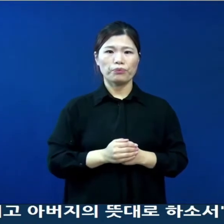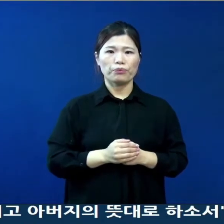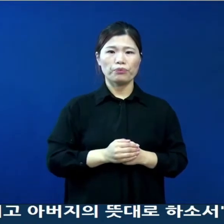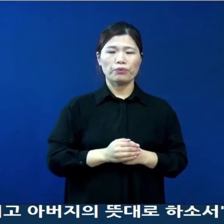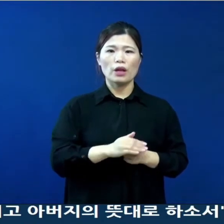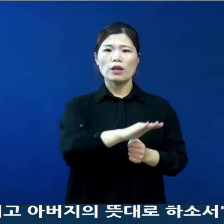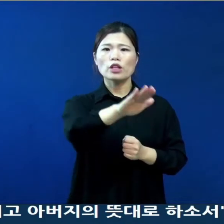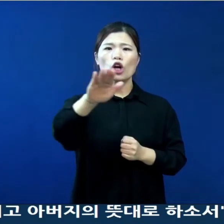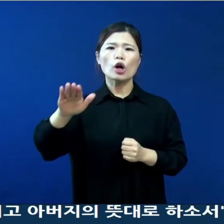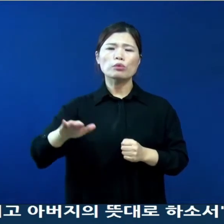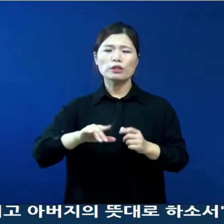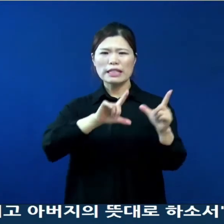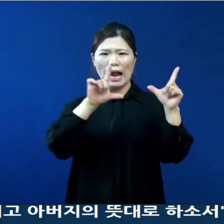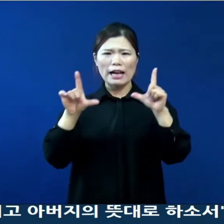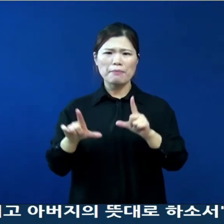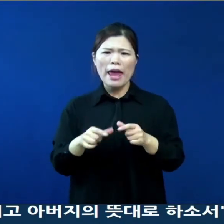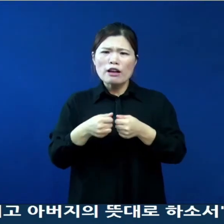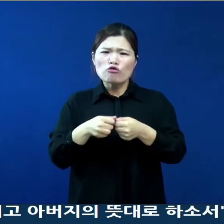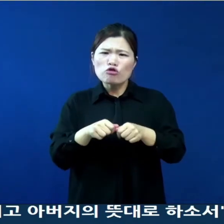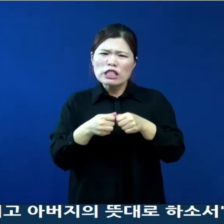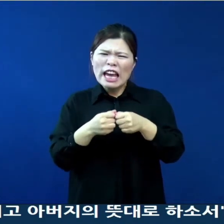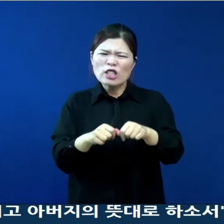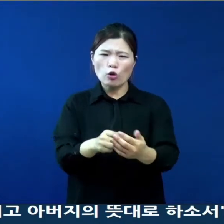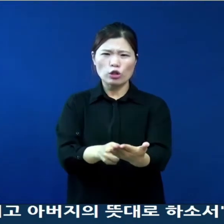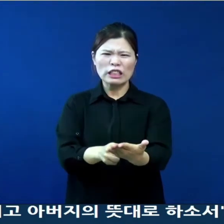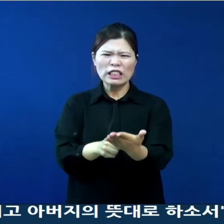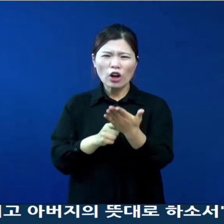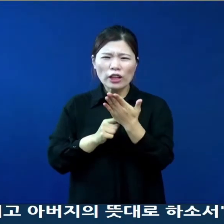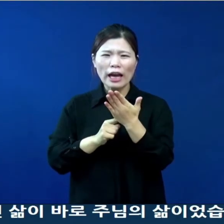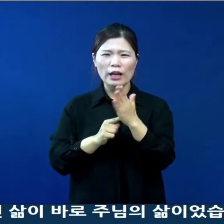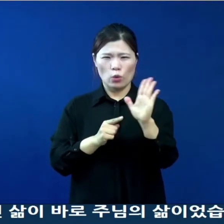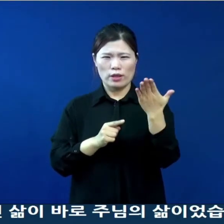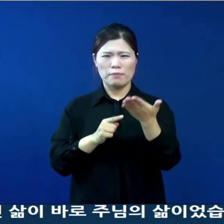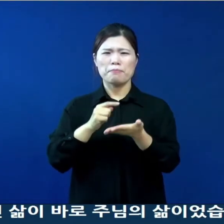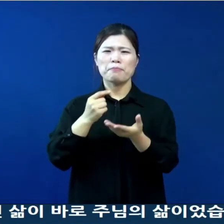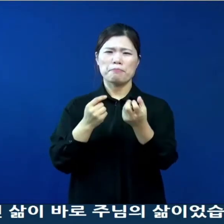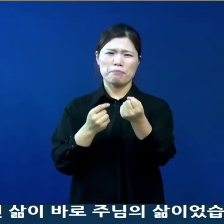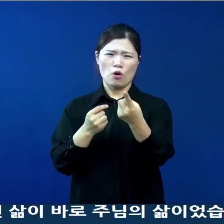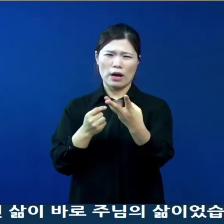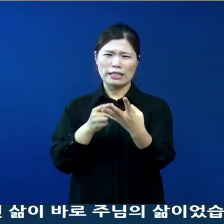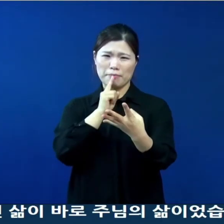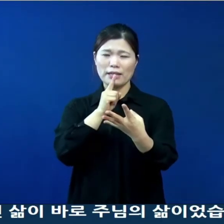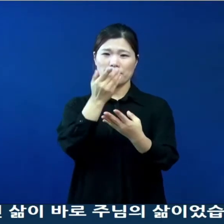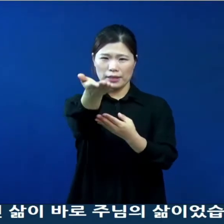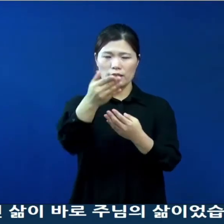어떻게 구체적으로 드러나야 될지 몇 가지 살펴보겠습니다. 첫 번째는